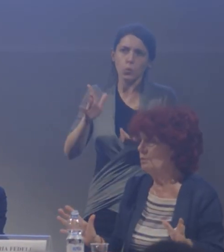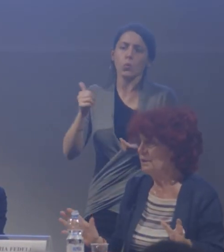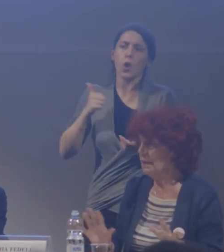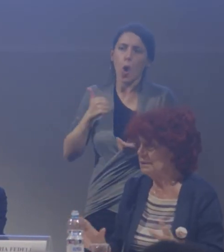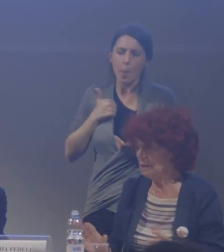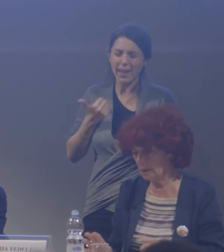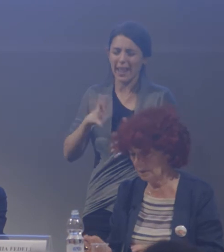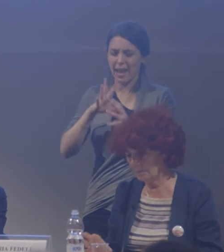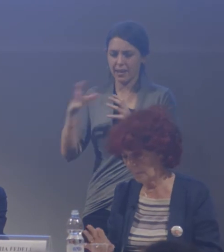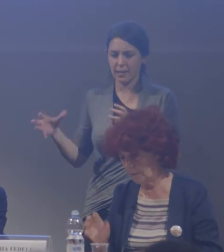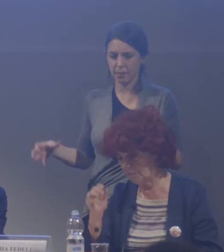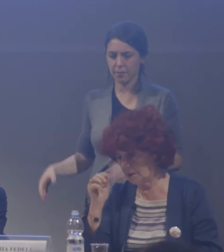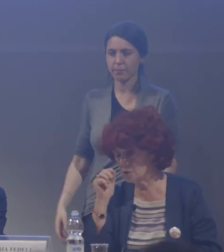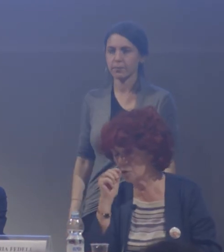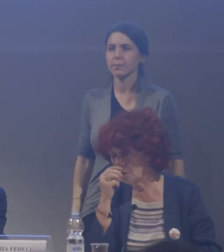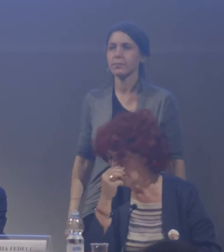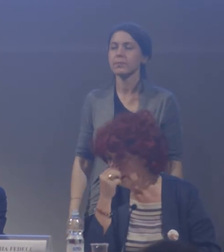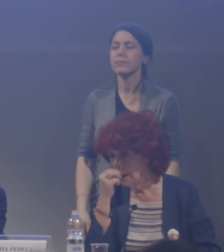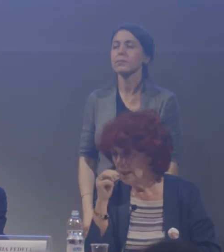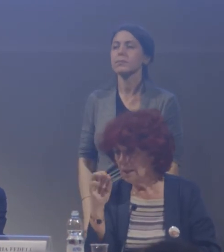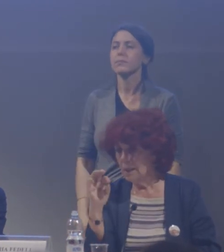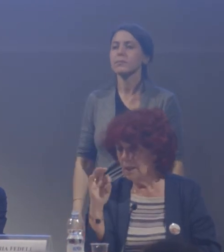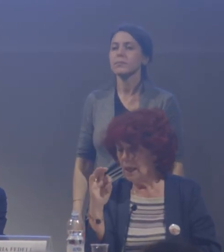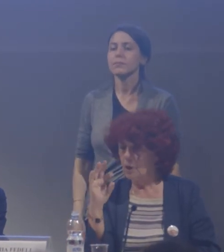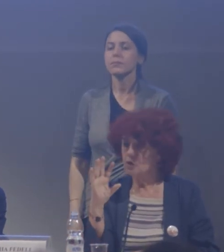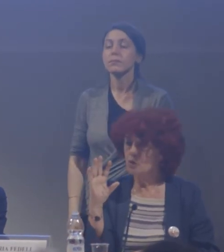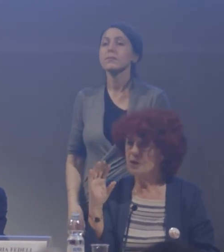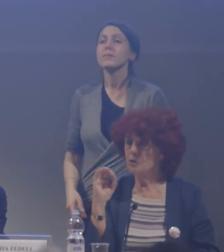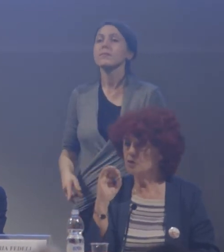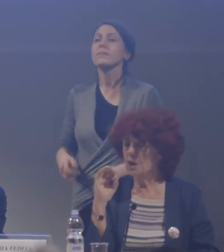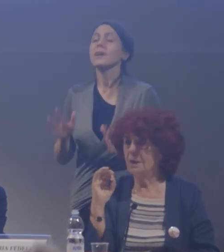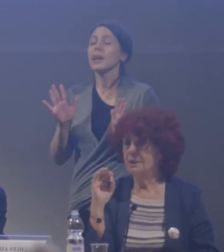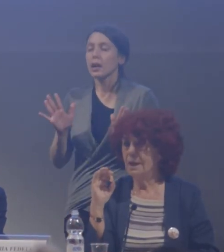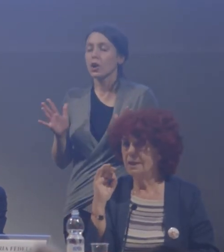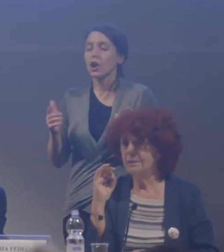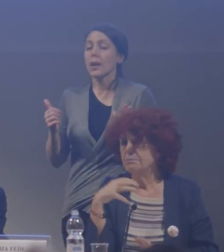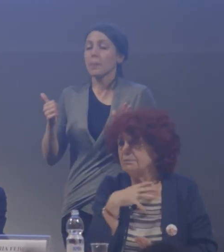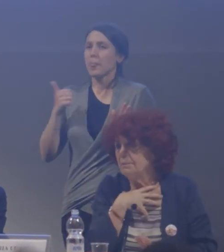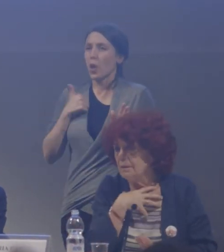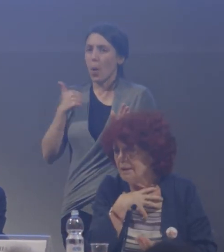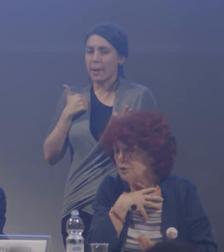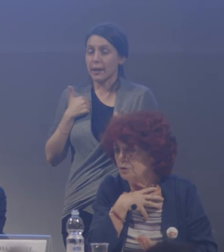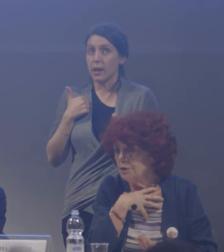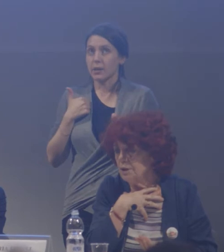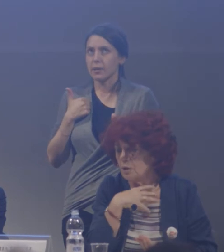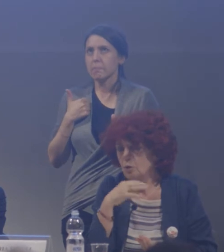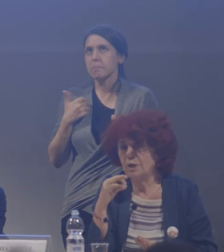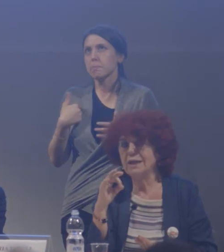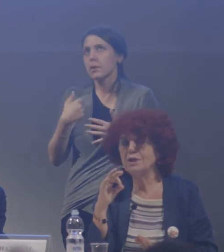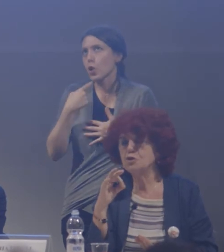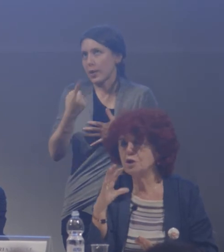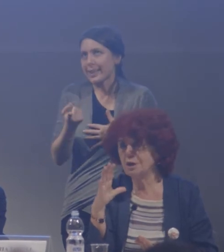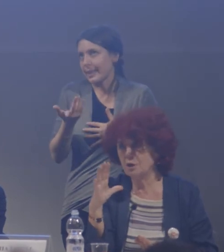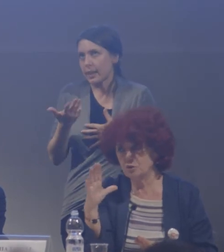delle competenze e finisco. Ecco, su questo c'è della, mi permetto di dirlo,